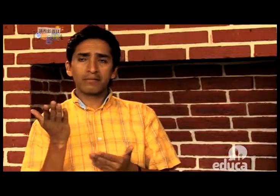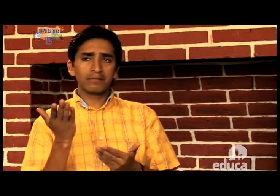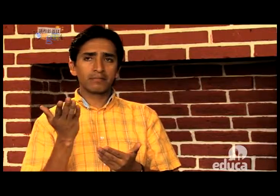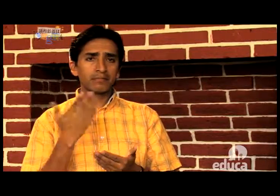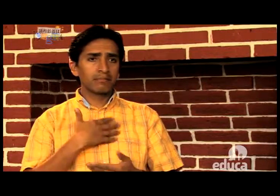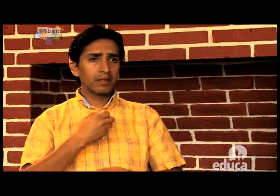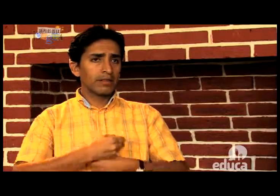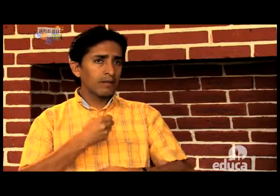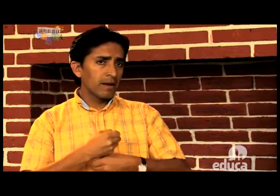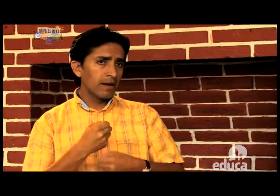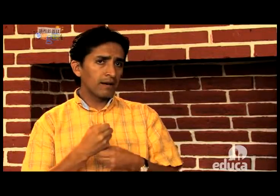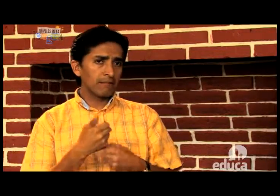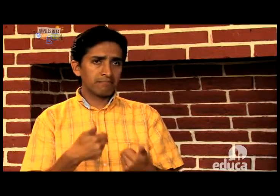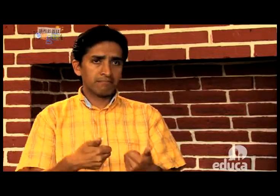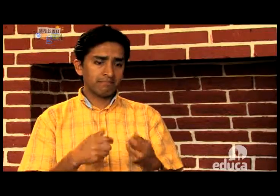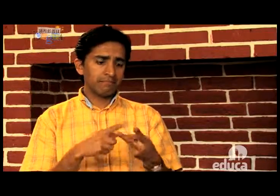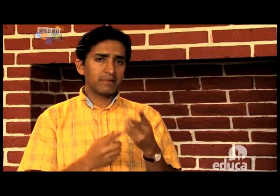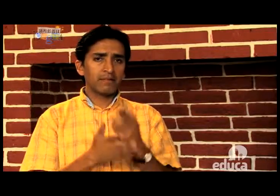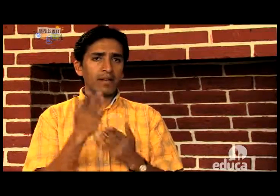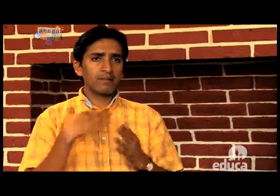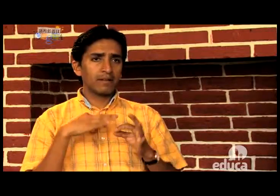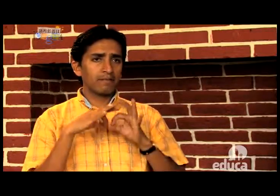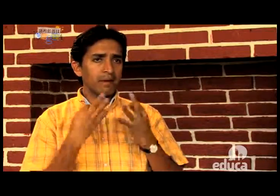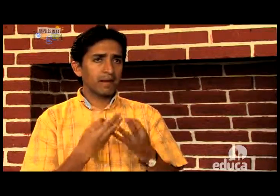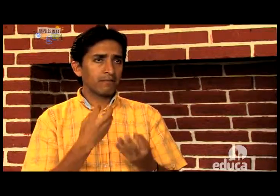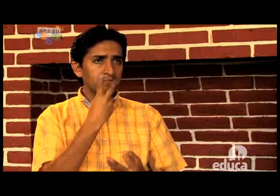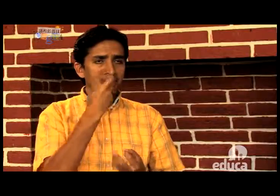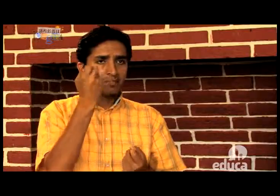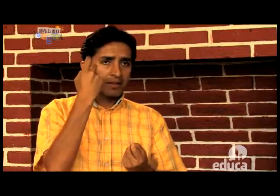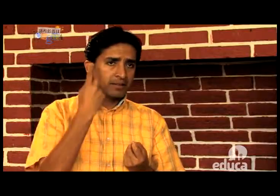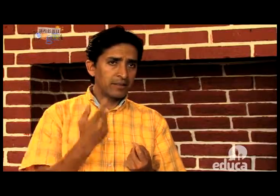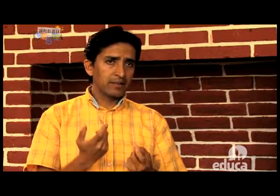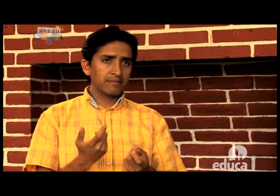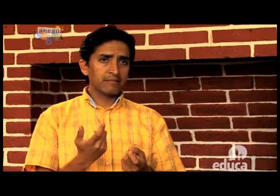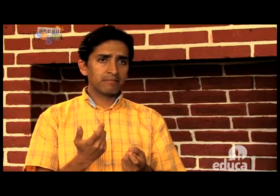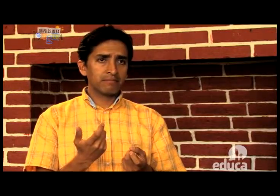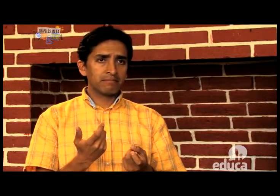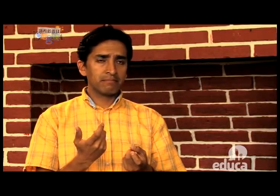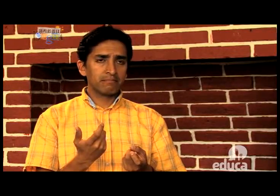Ahora puedo trabajar, tengo mi familia, entiendo todo a mi alrededor.